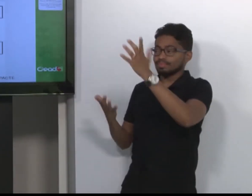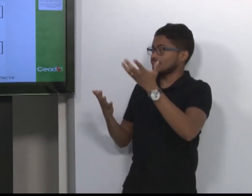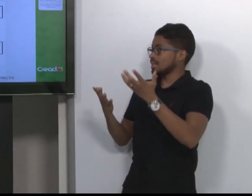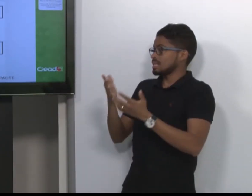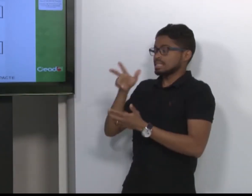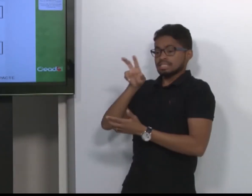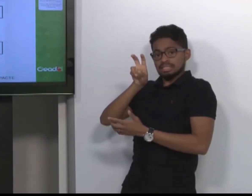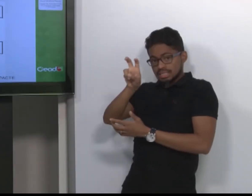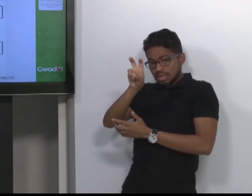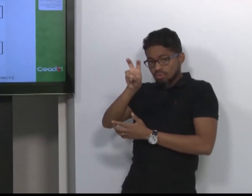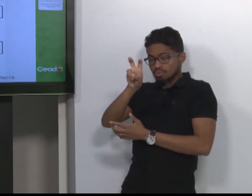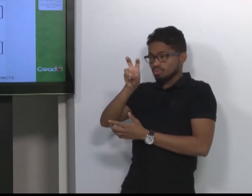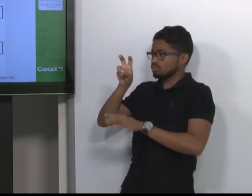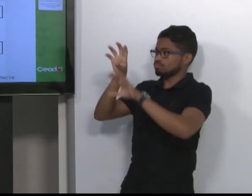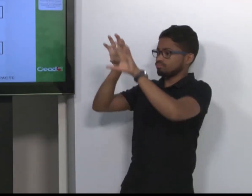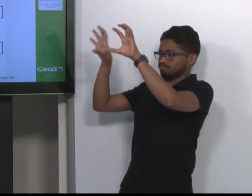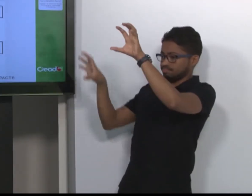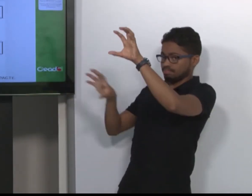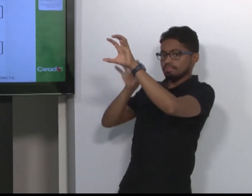tenho aqui 6 retângulos,